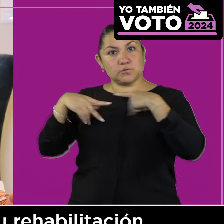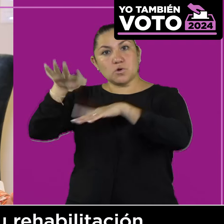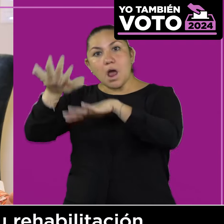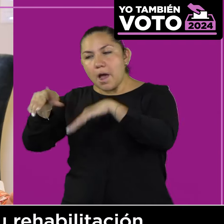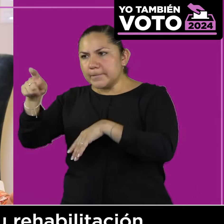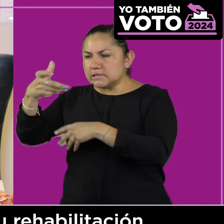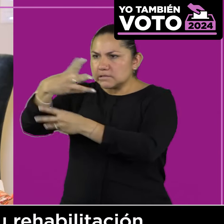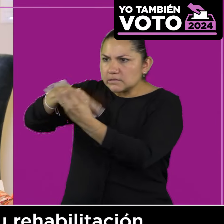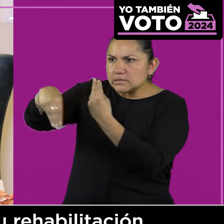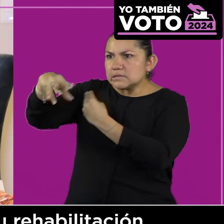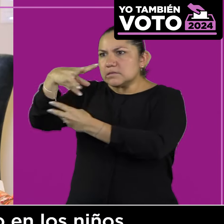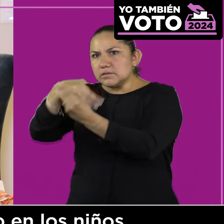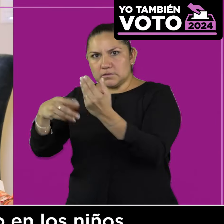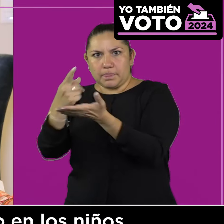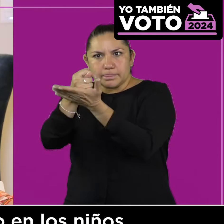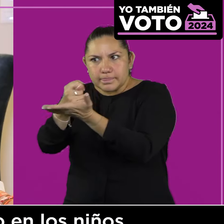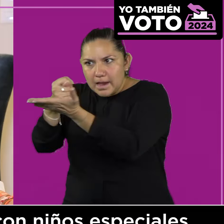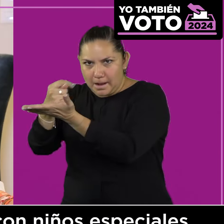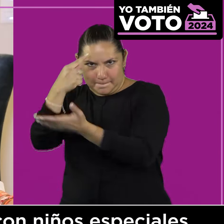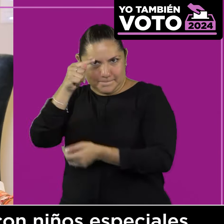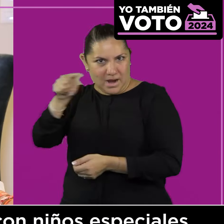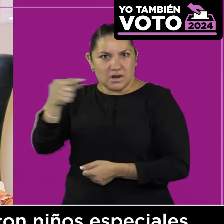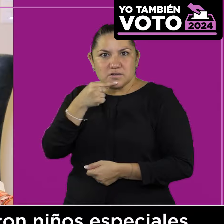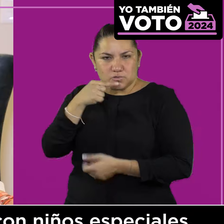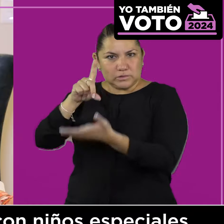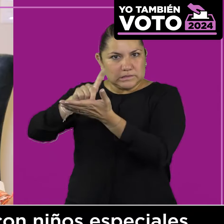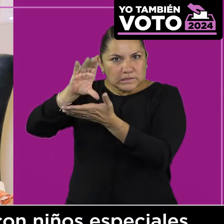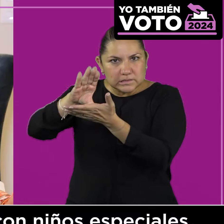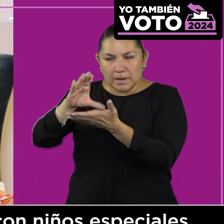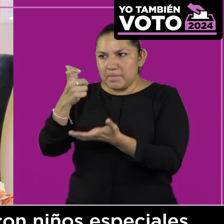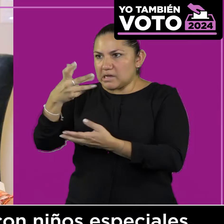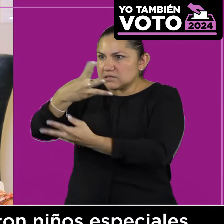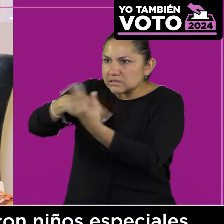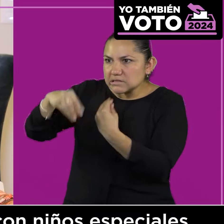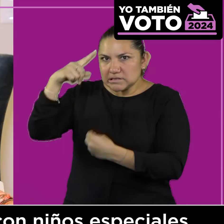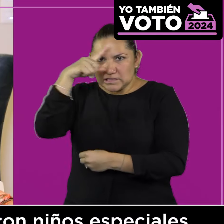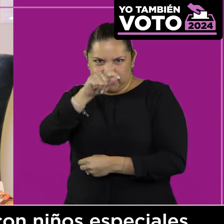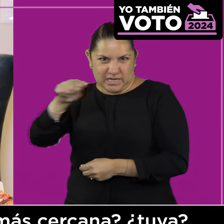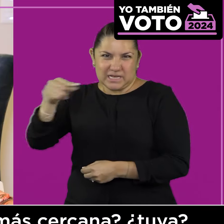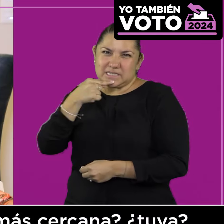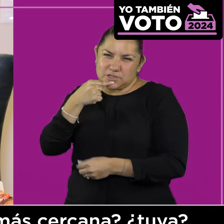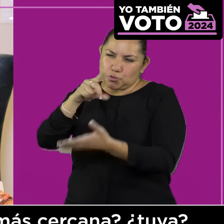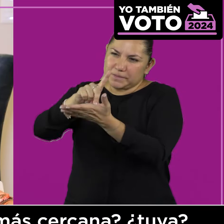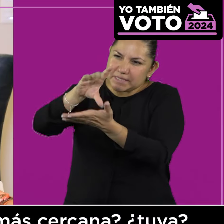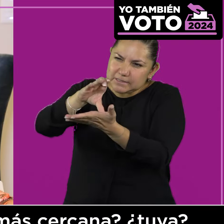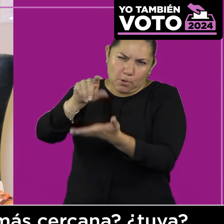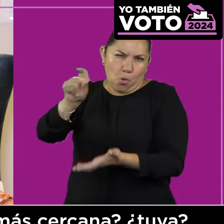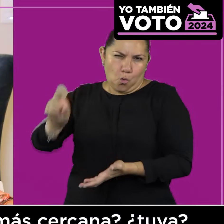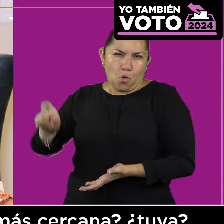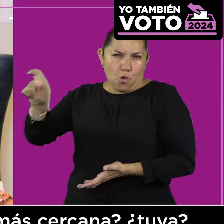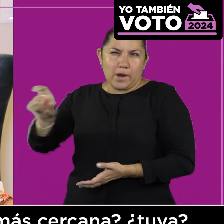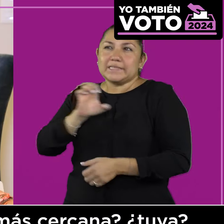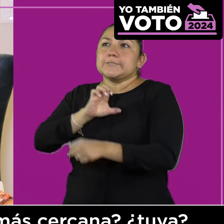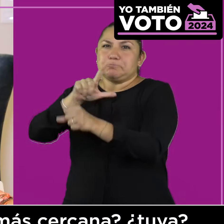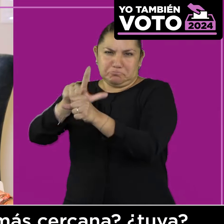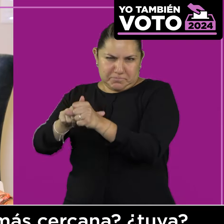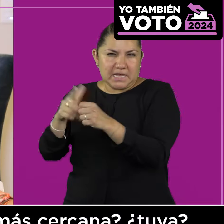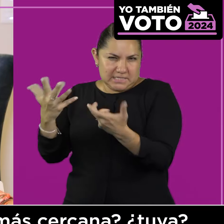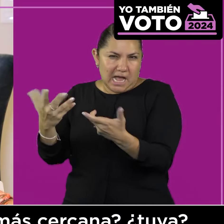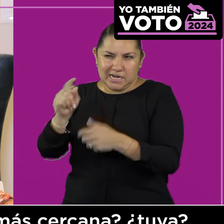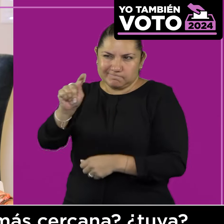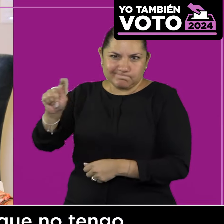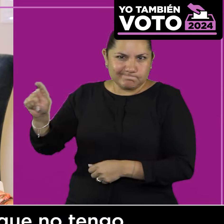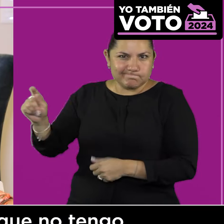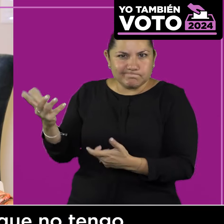poder llevar a cabo sus rehabilitaciones sobre todo de los niños con discapacidad con niños especiales okay Y tu relación más cercana